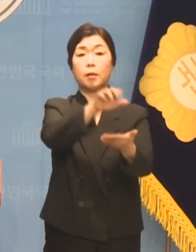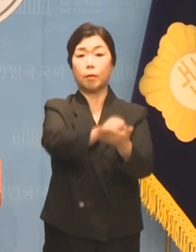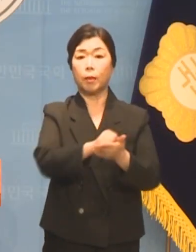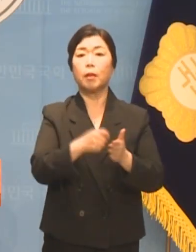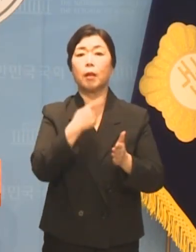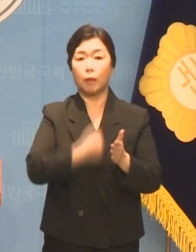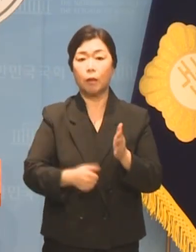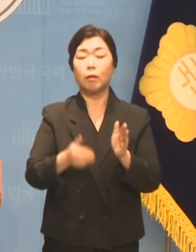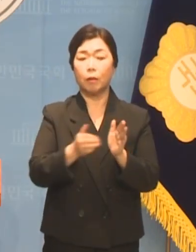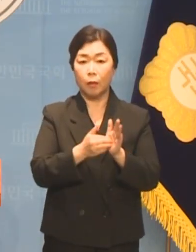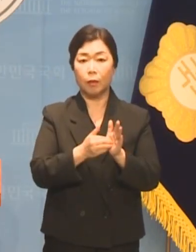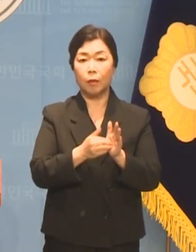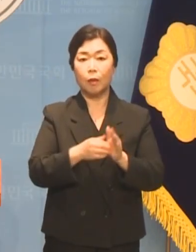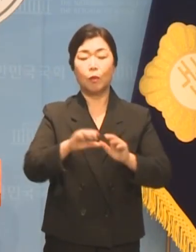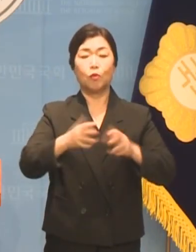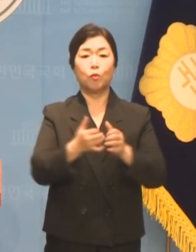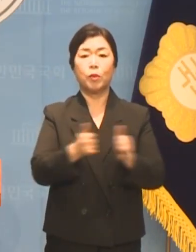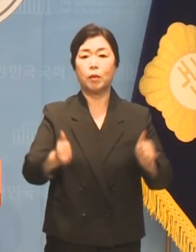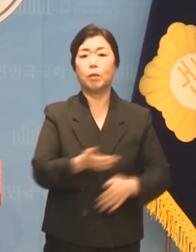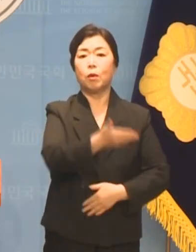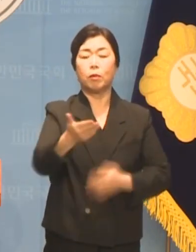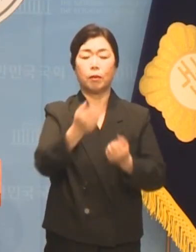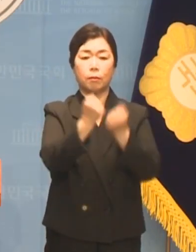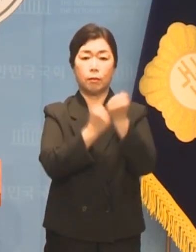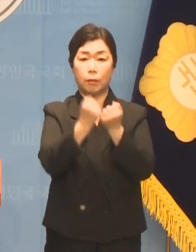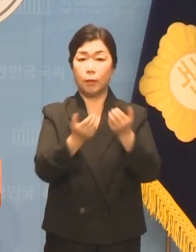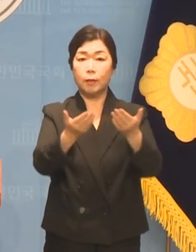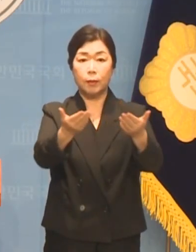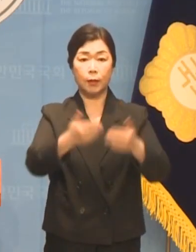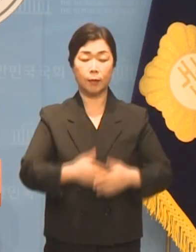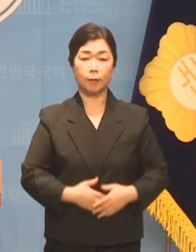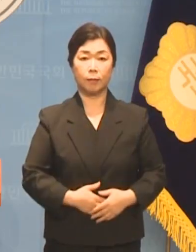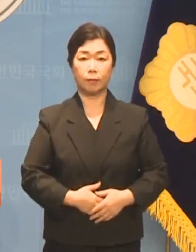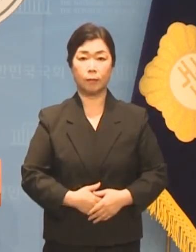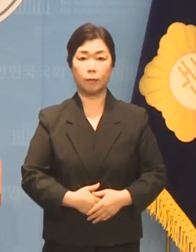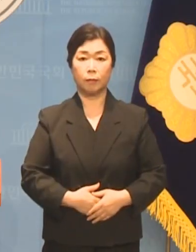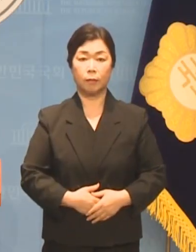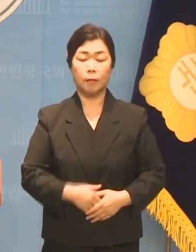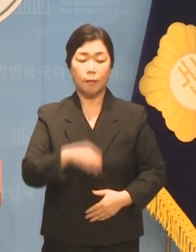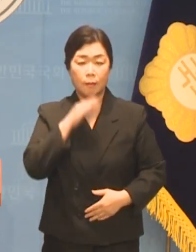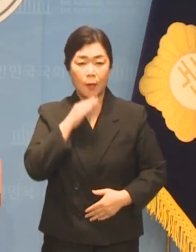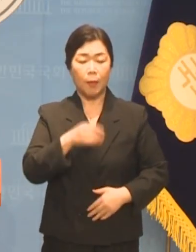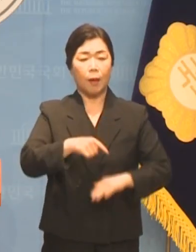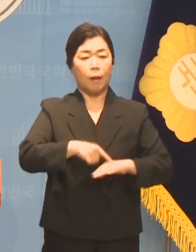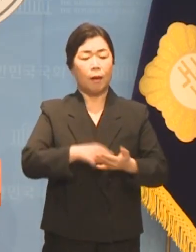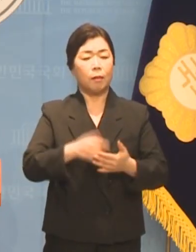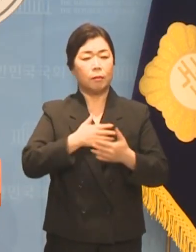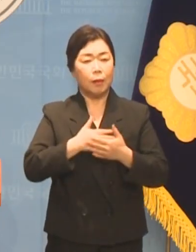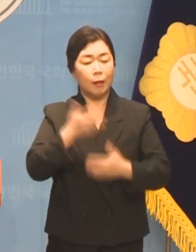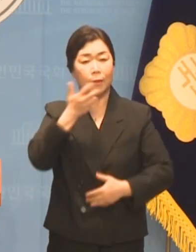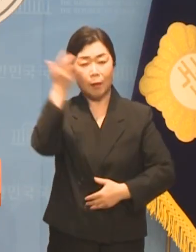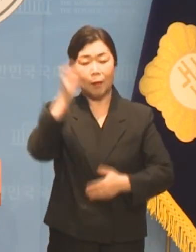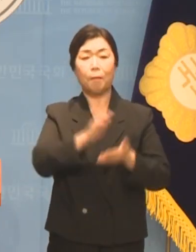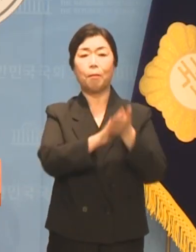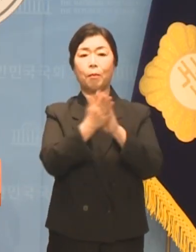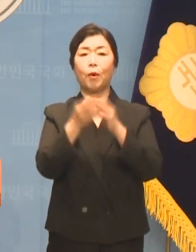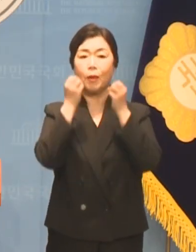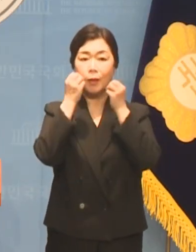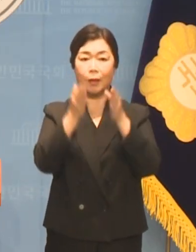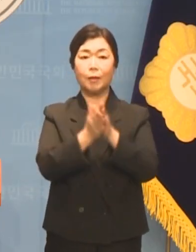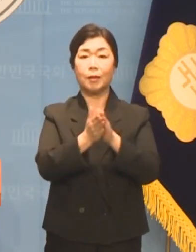레벨 전략을 국민 여러분께 소상히 보고드립니다. 가슴 뛰는 변화, 저 나경원이